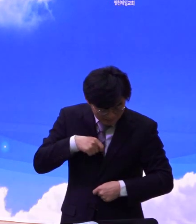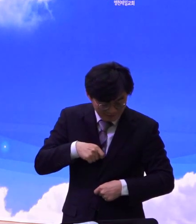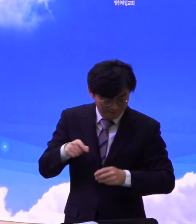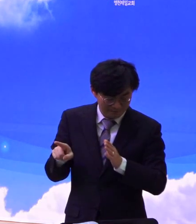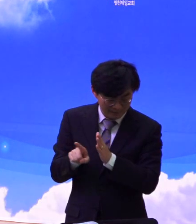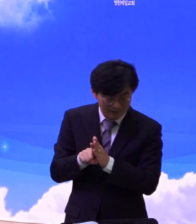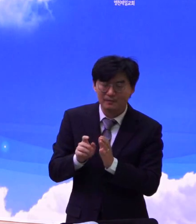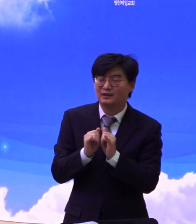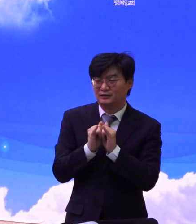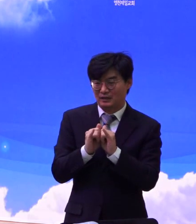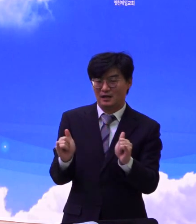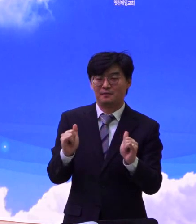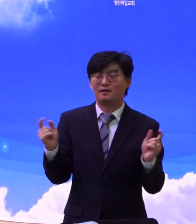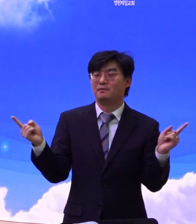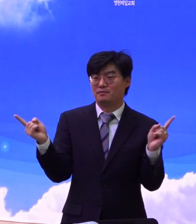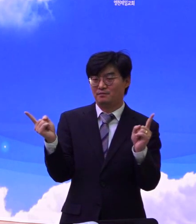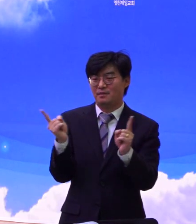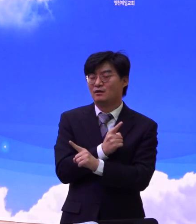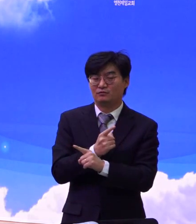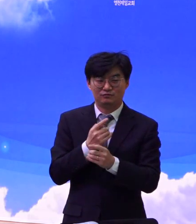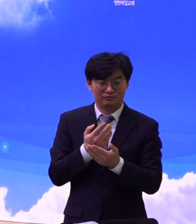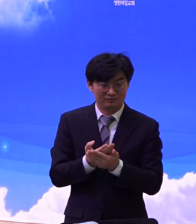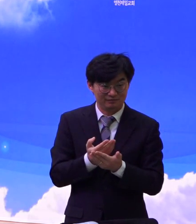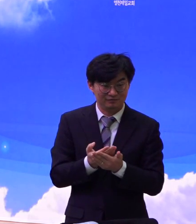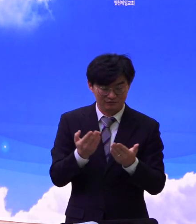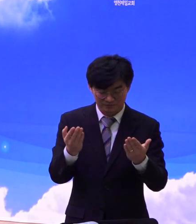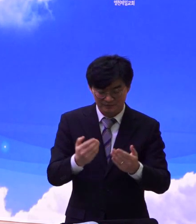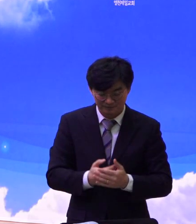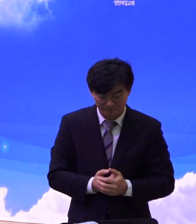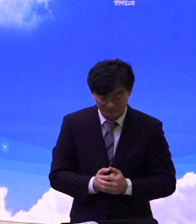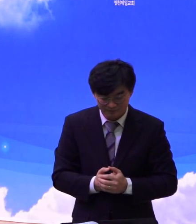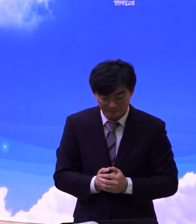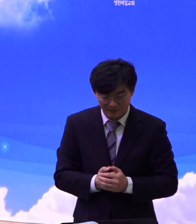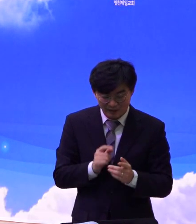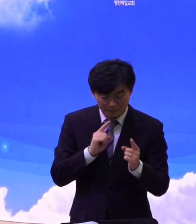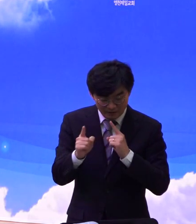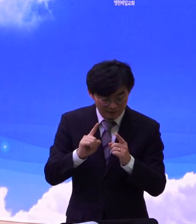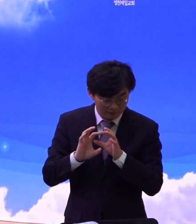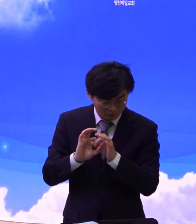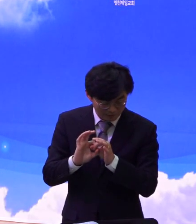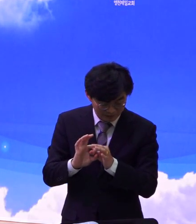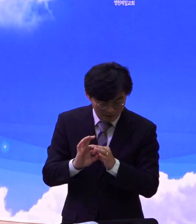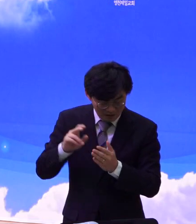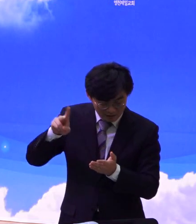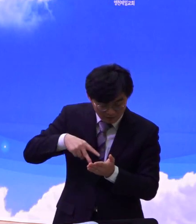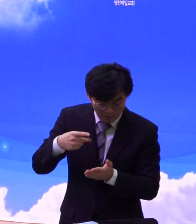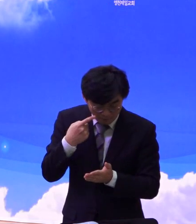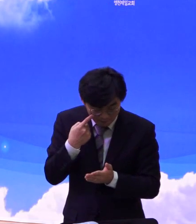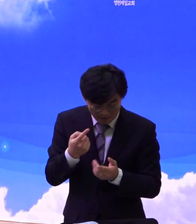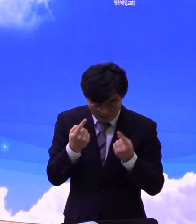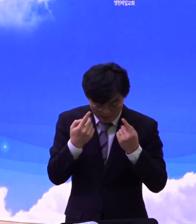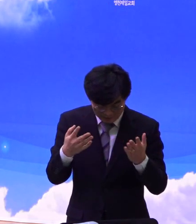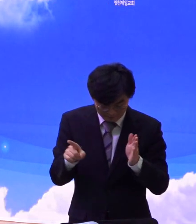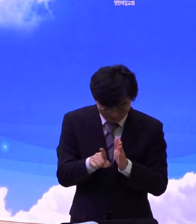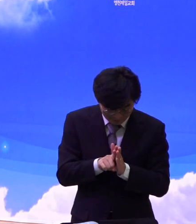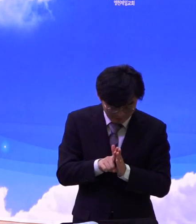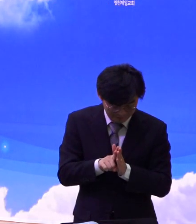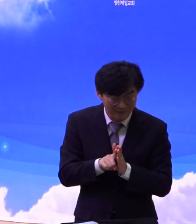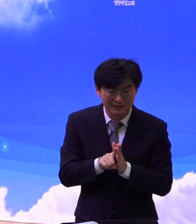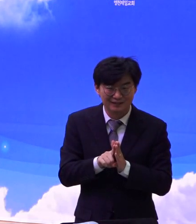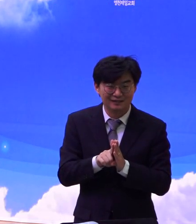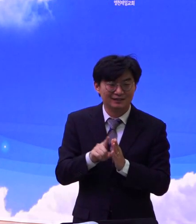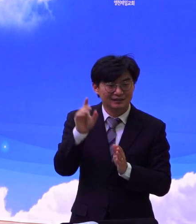사람으로 바꾸어 주실 것이라고 믿습니다. 그것이 말씀을 통해서 가능하다고 하는 것을 여러분들께 확실하게